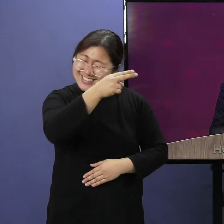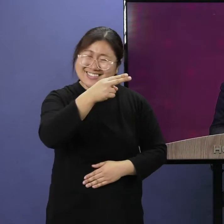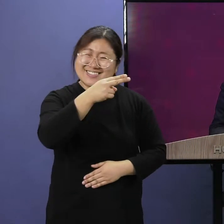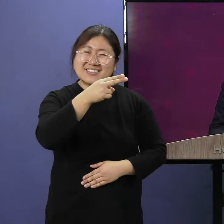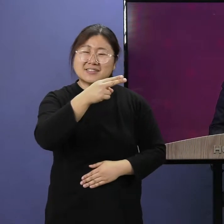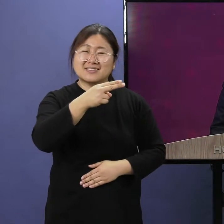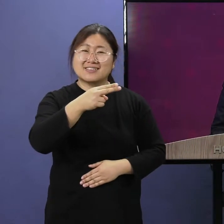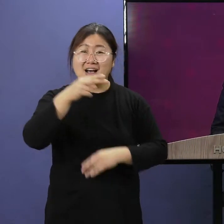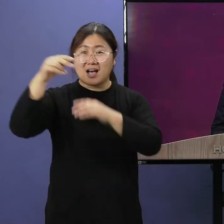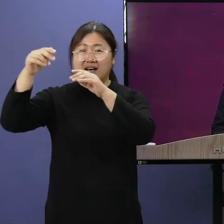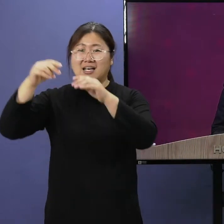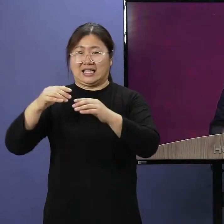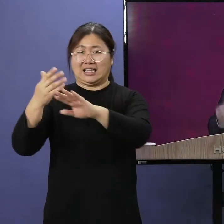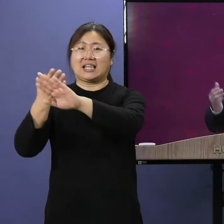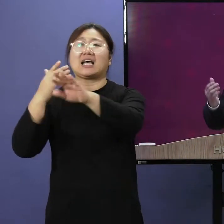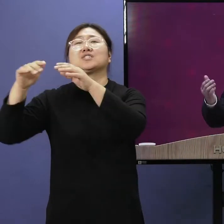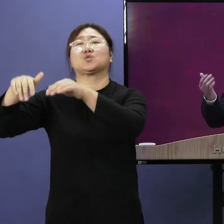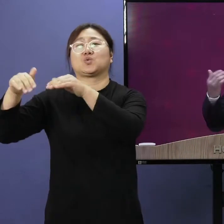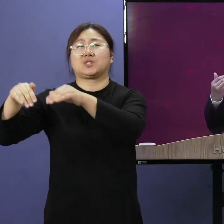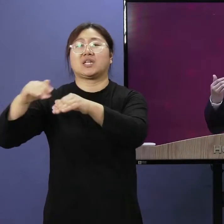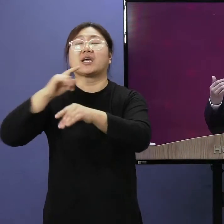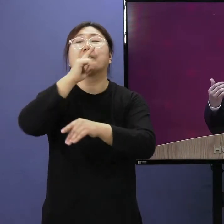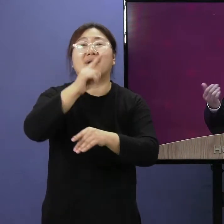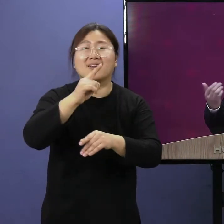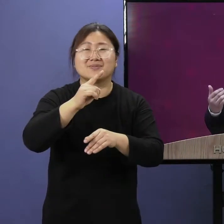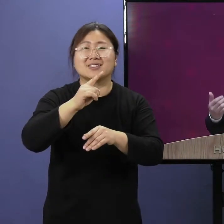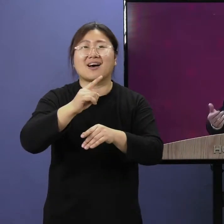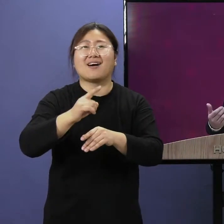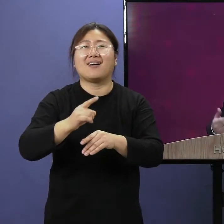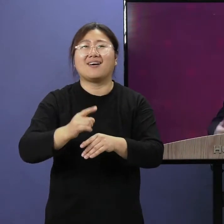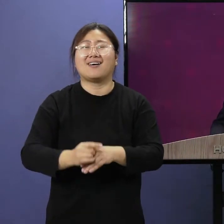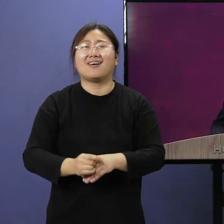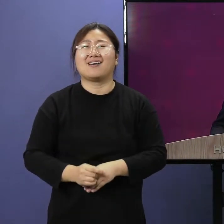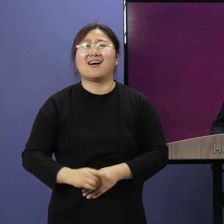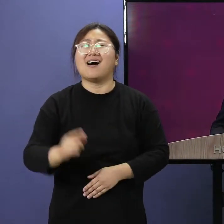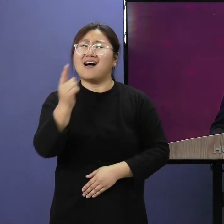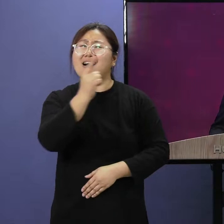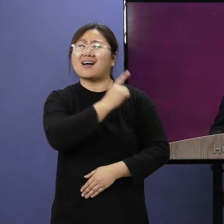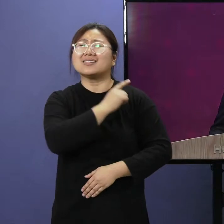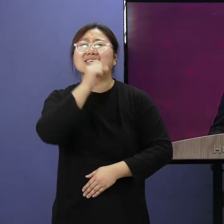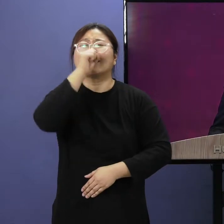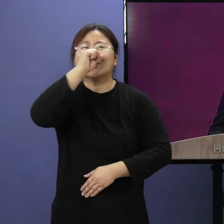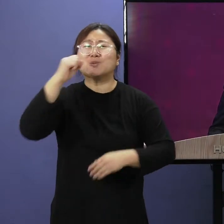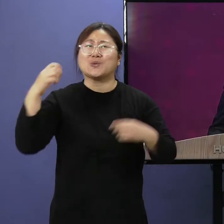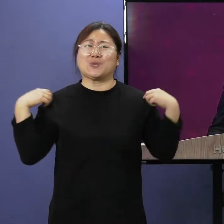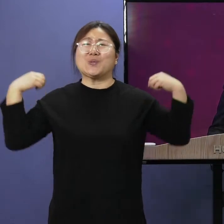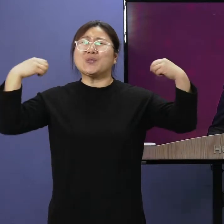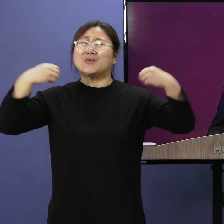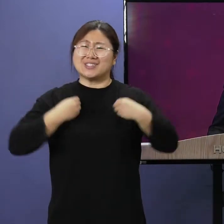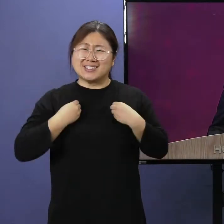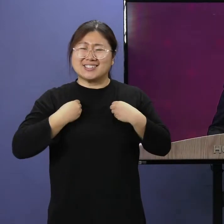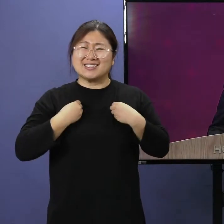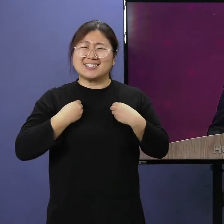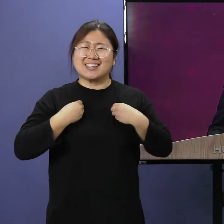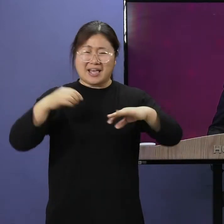종들에게 말합니다. 제일 좋은 옷과 반지와 신을 가지고 와라. 그리고 내 아들에게 신겨라.